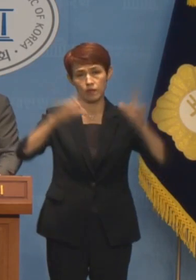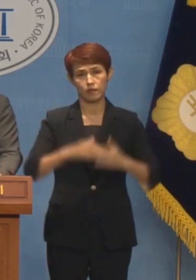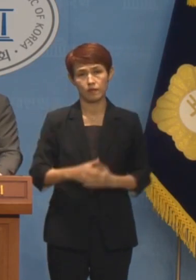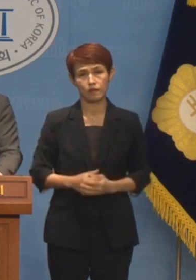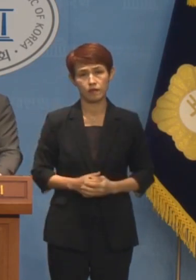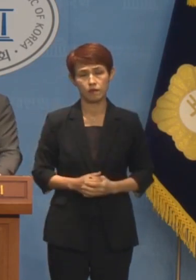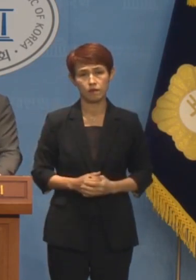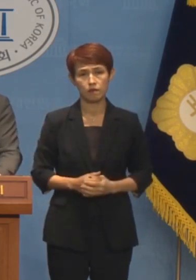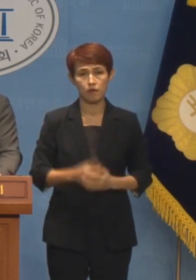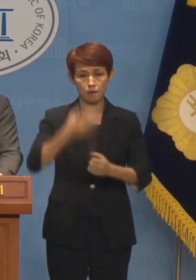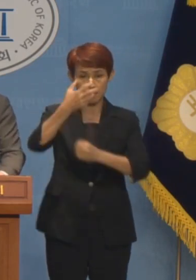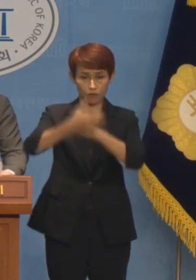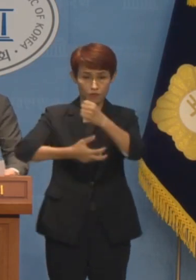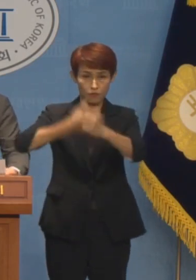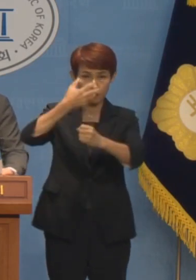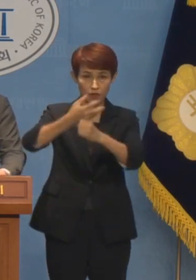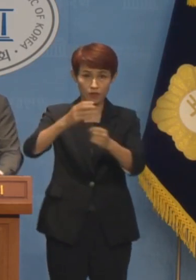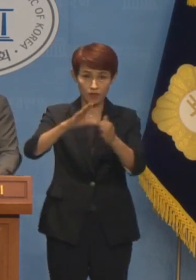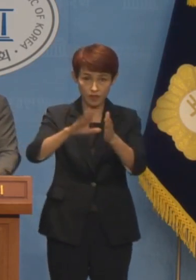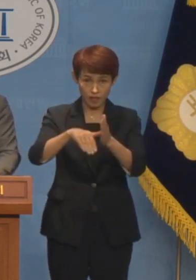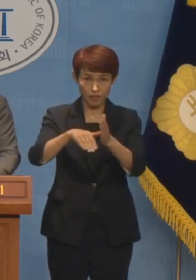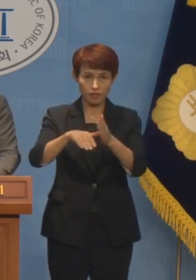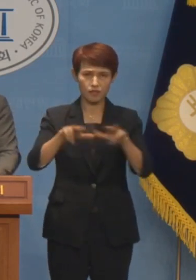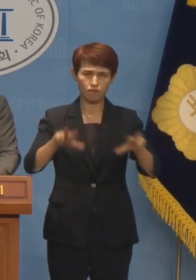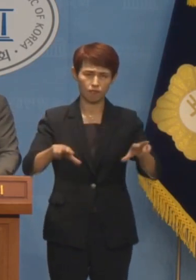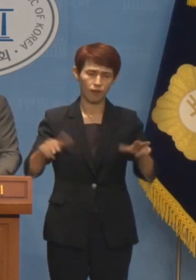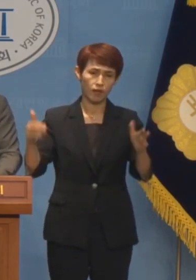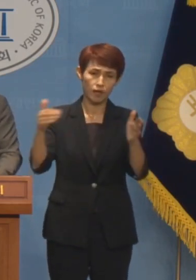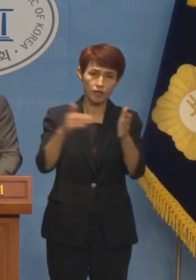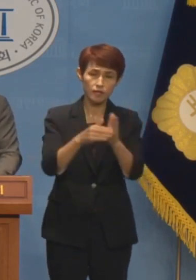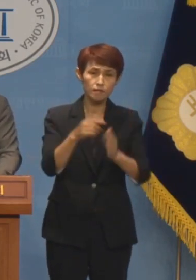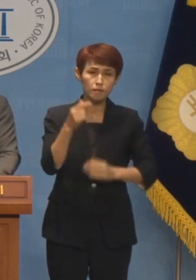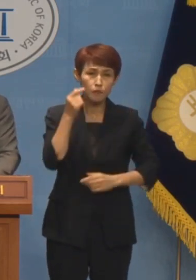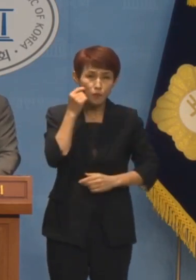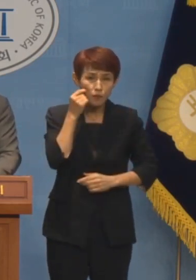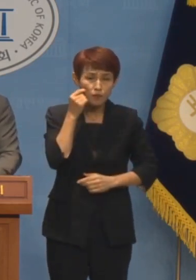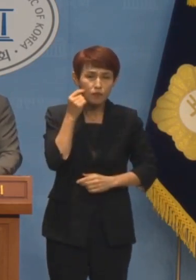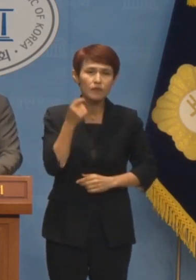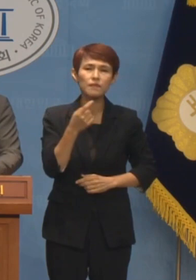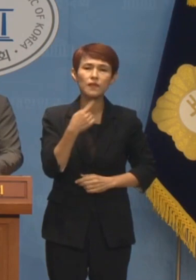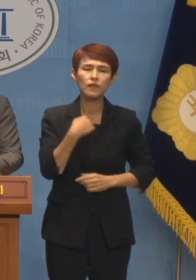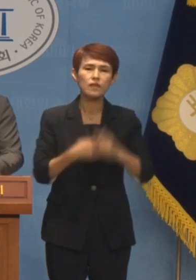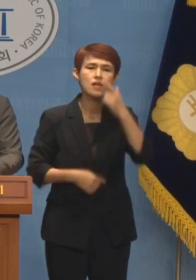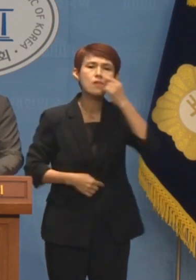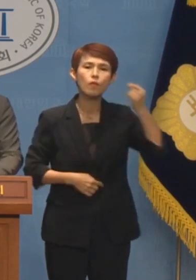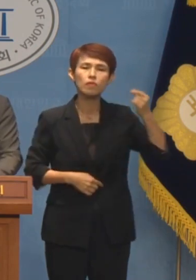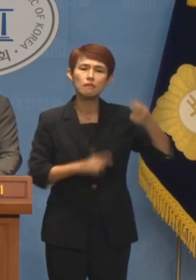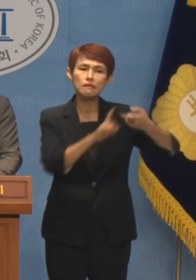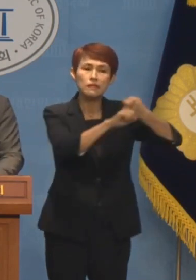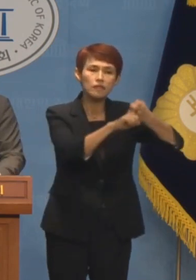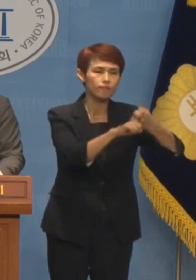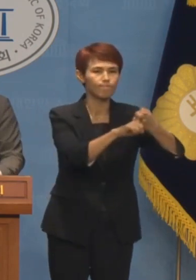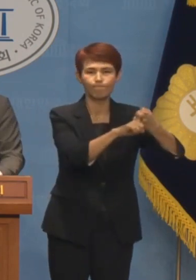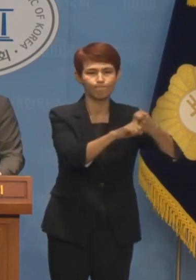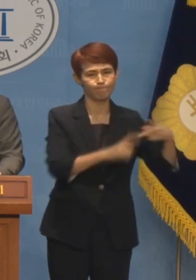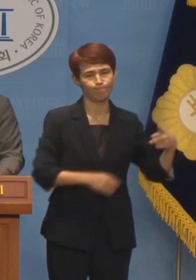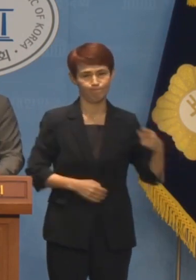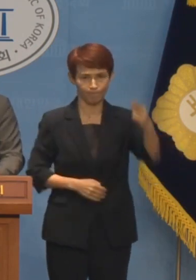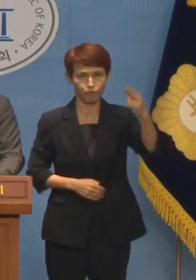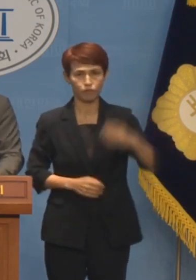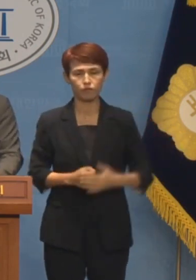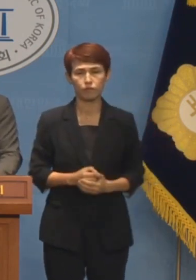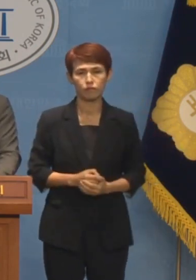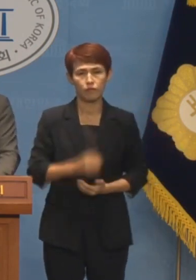광복 80주년에는 그동안 하지 못했던 친일 잔재를 청산하고 미래지향적인 한일 관계를